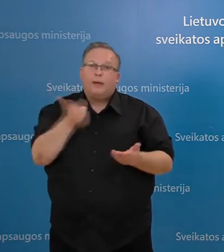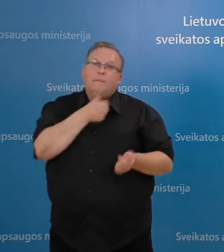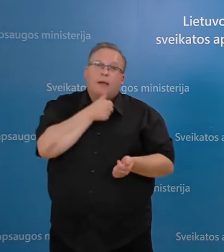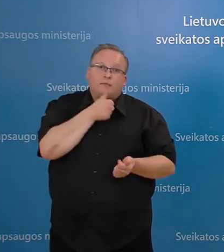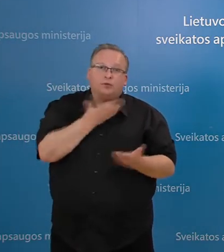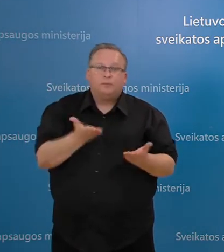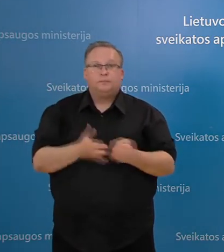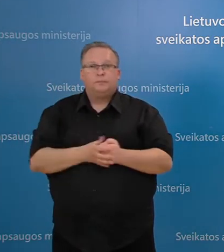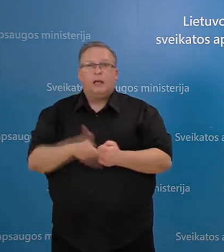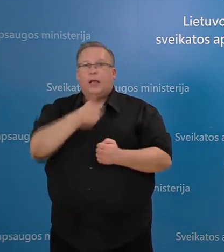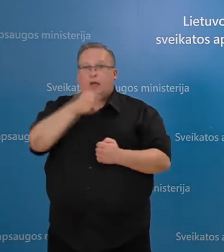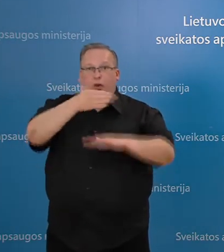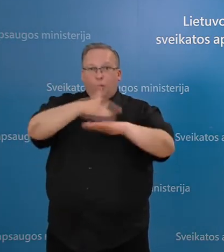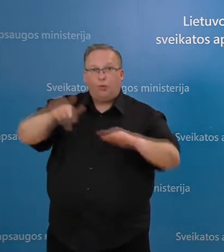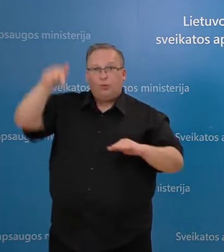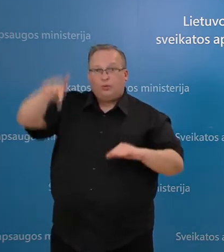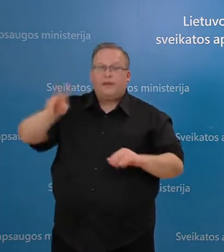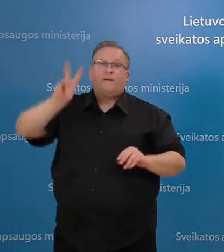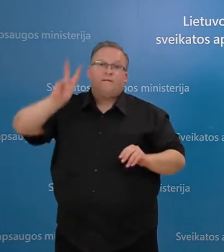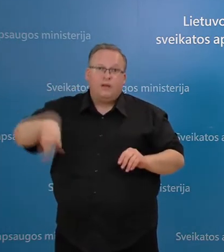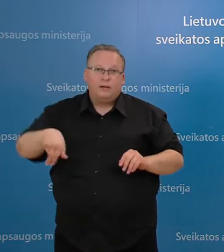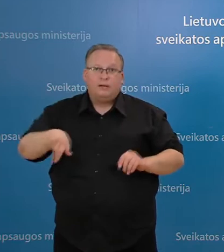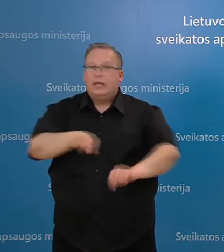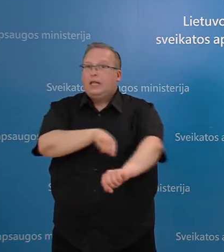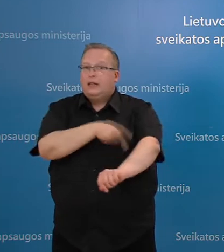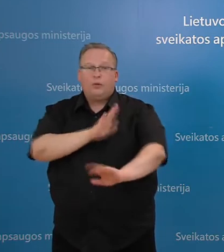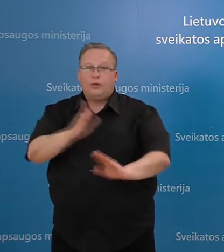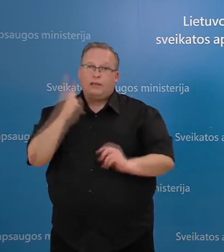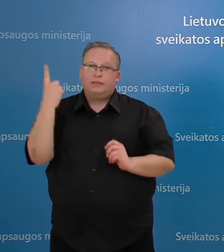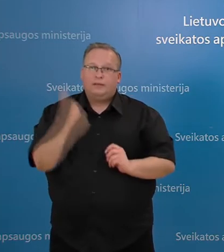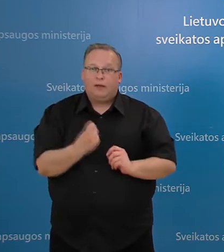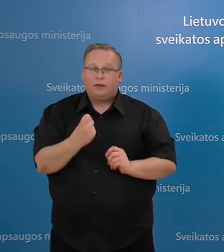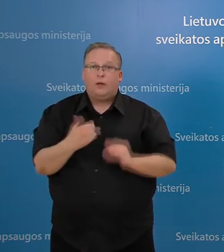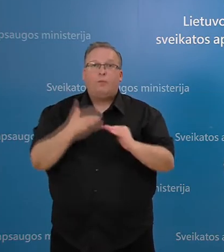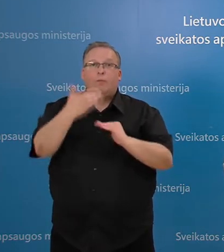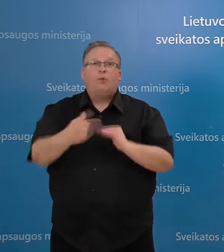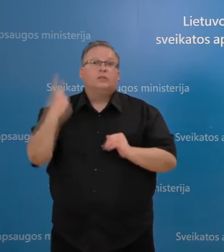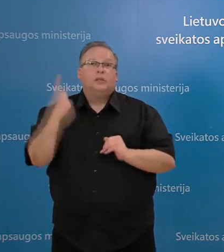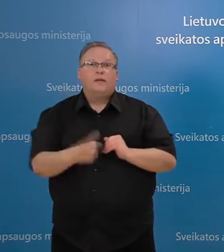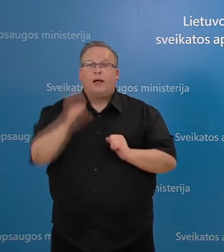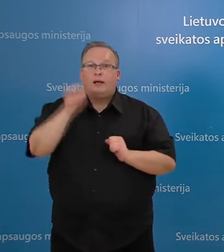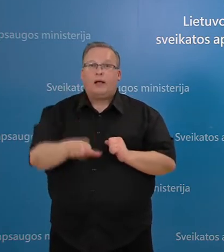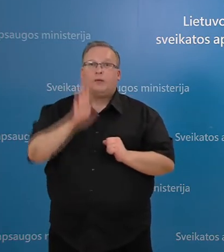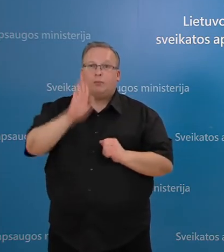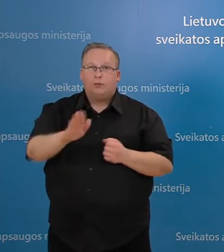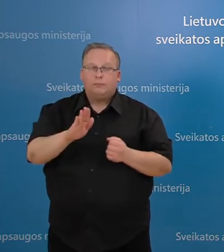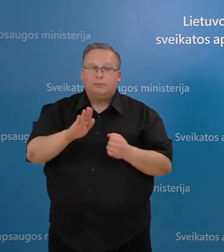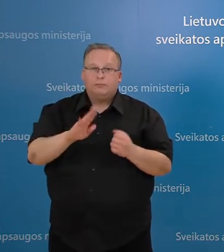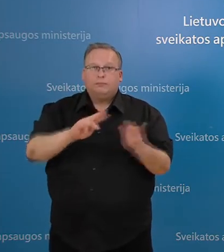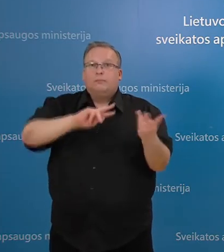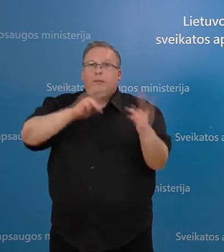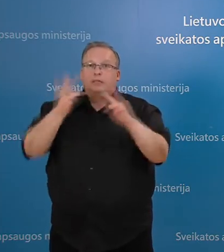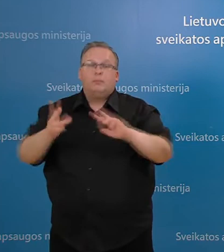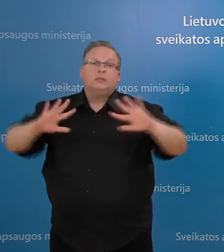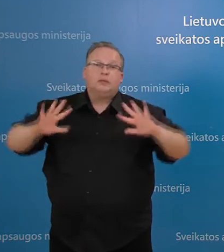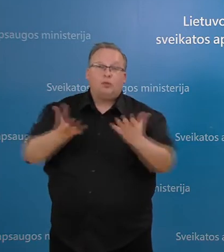ar geriau užsienyje pasilikti ne ilgiau kaip savaitę, nes po savaitės gali būti pasikeitusi situacija.